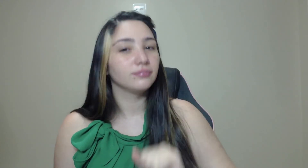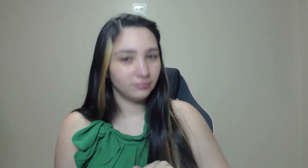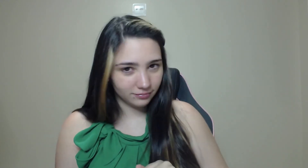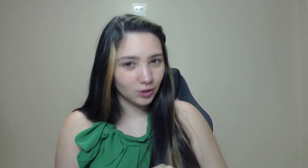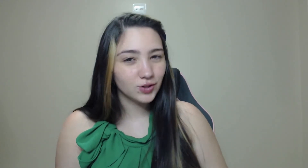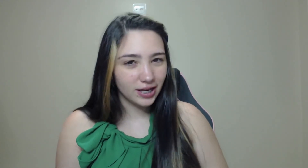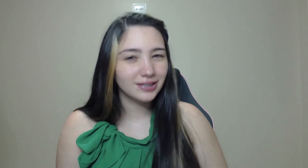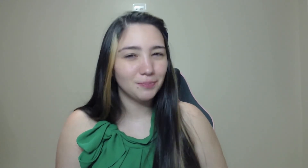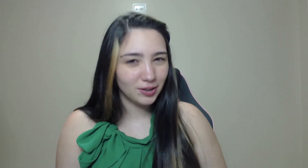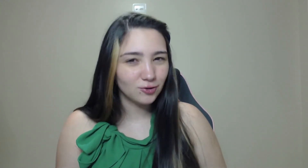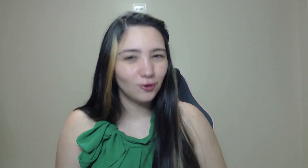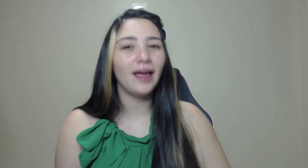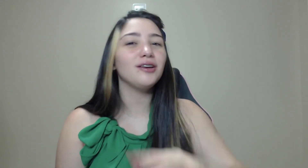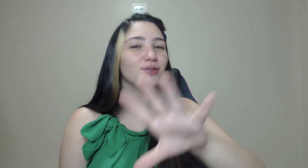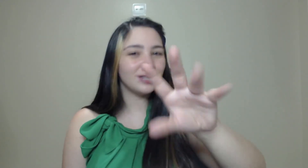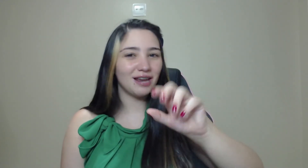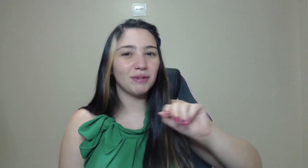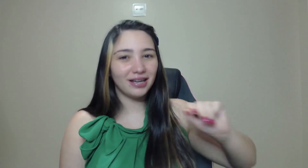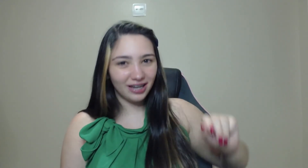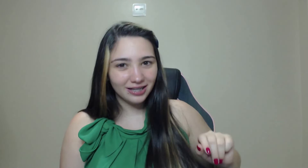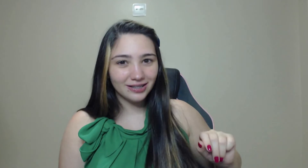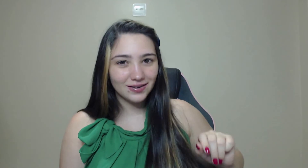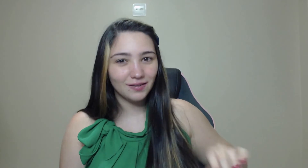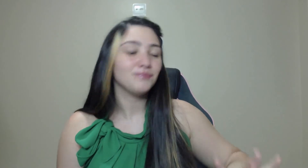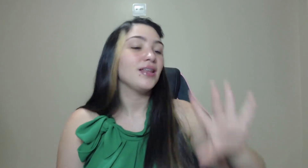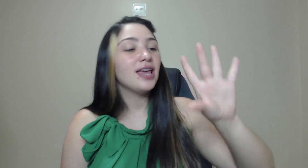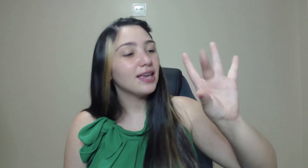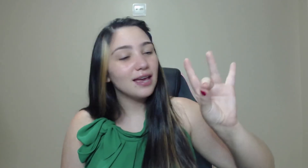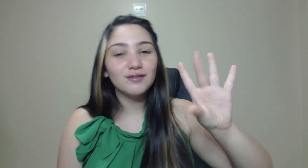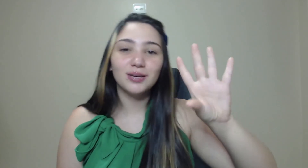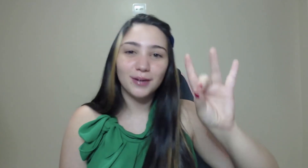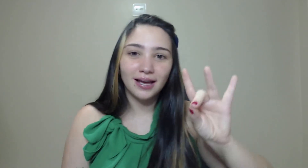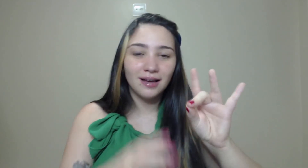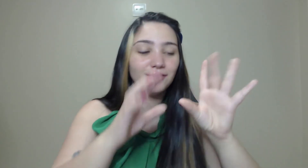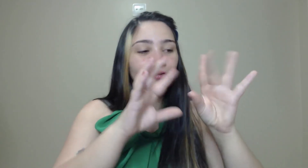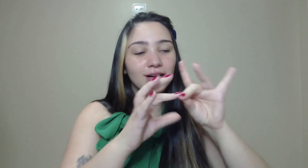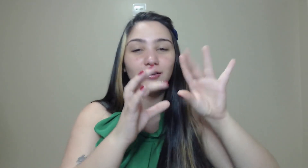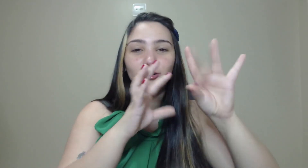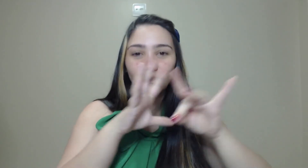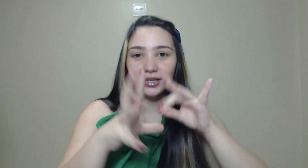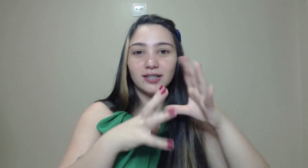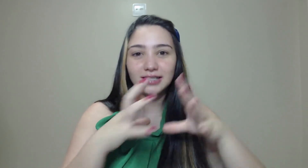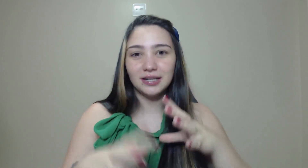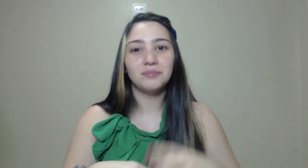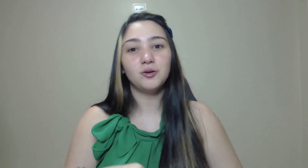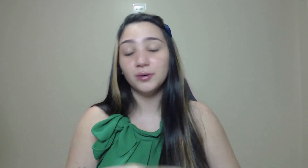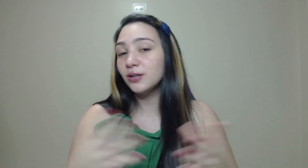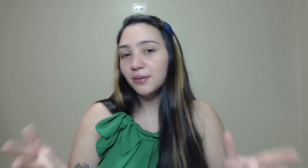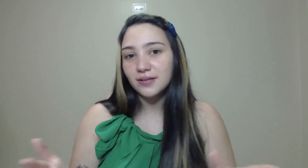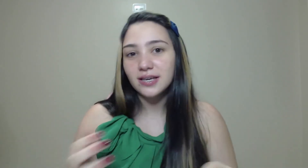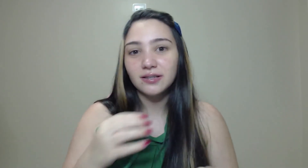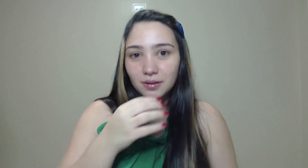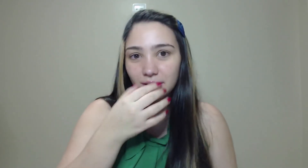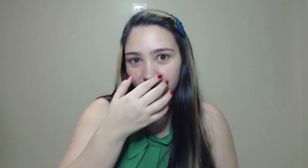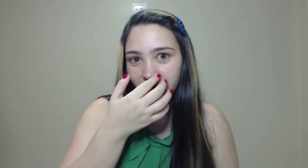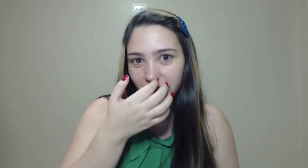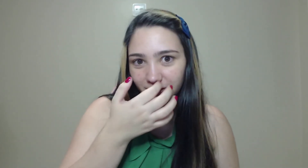Eu sei que você pensou lá quando você era uma criança, e aí você pegava e ficava colocando assim na mão, porque eu também fazia isso, era bem divertido,